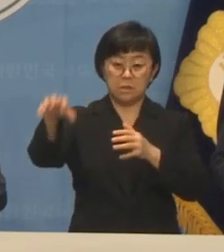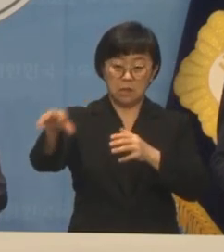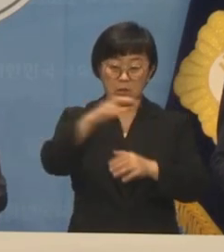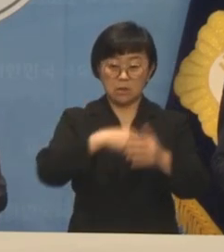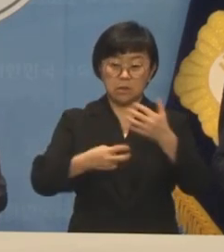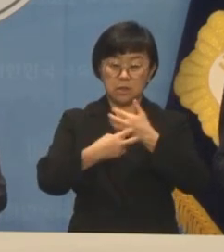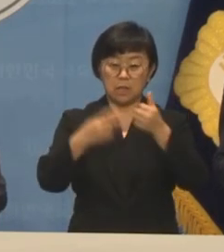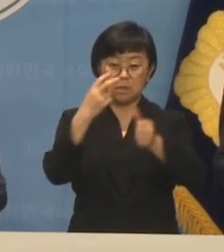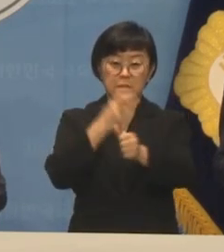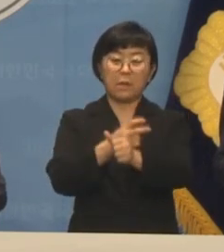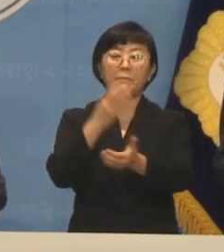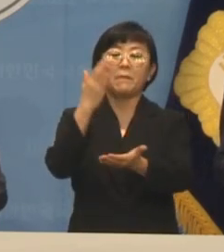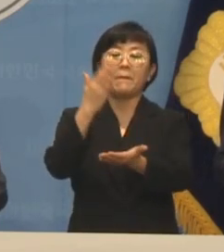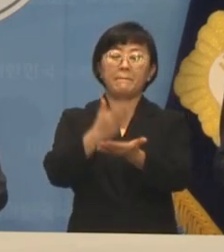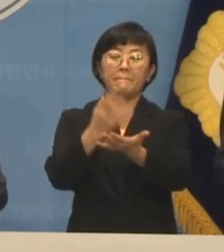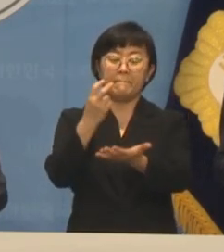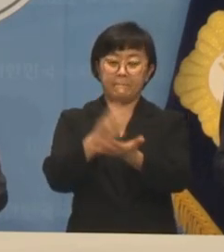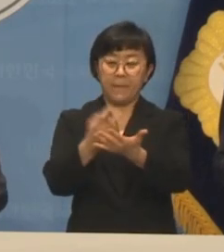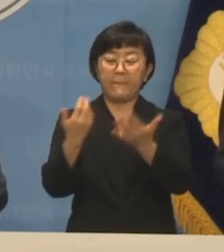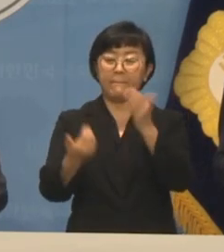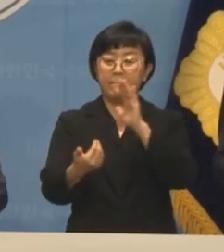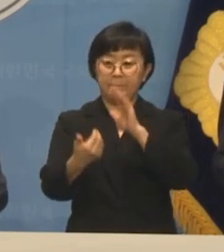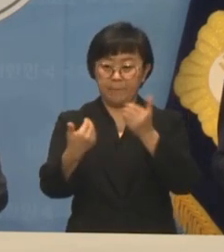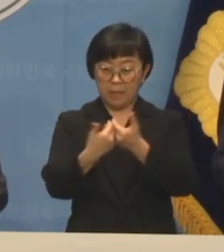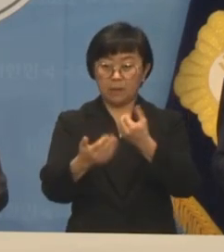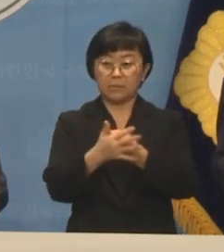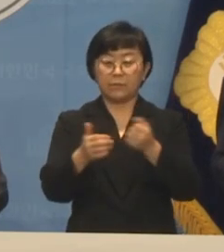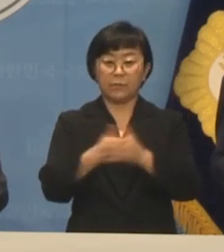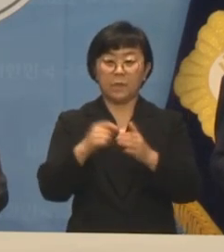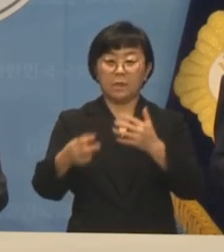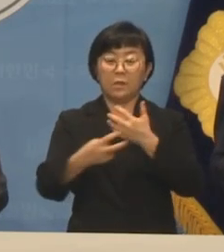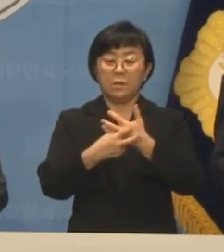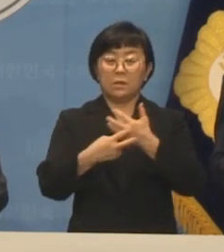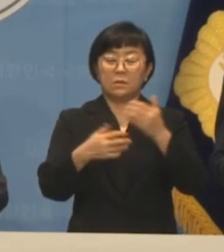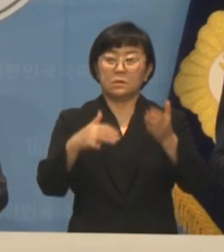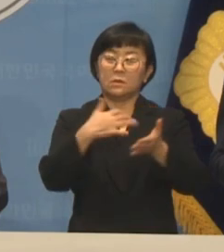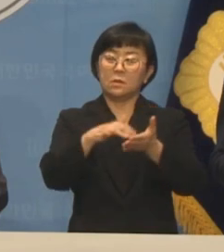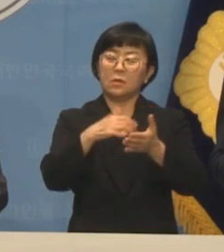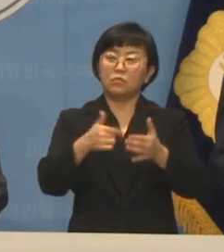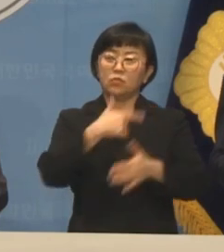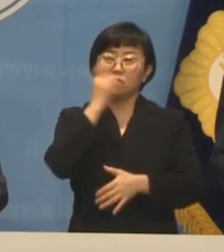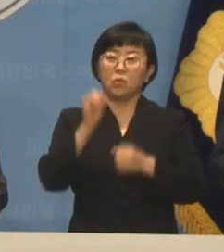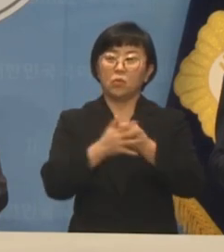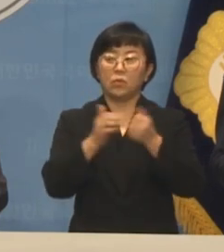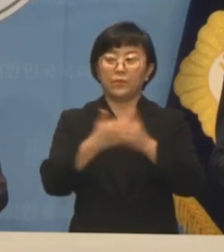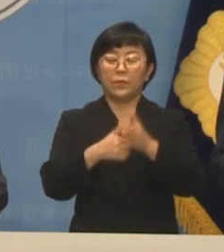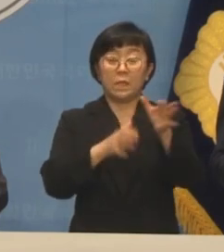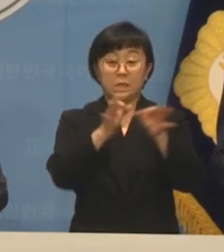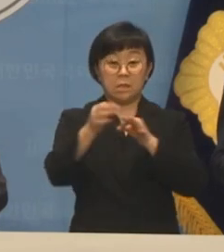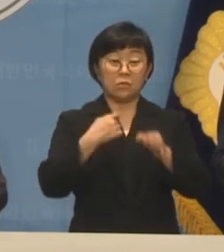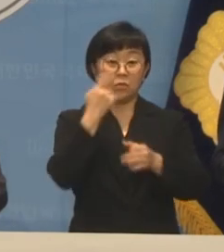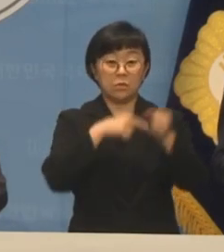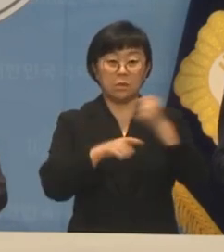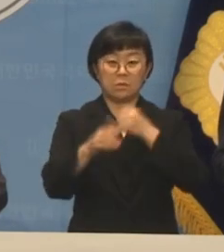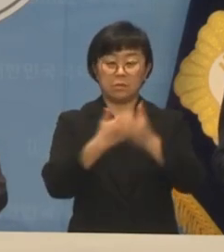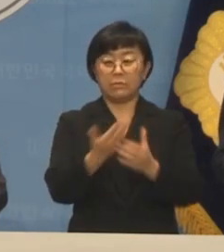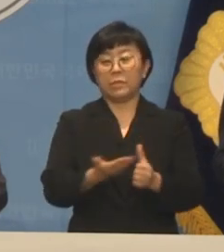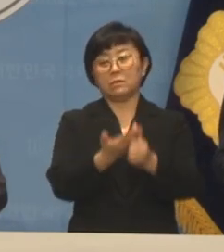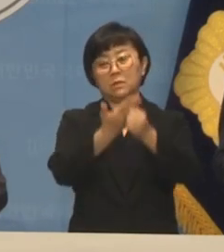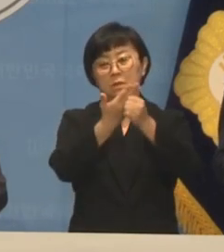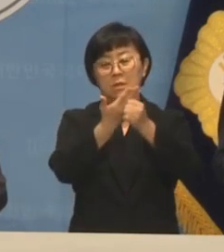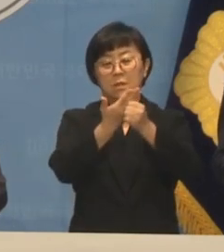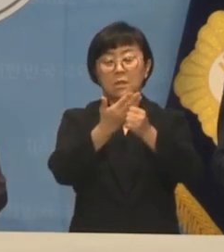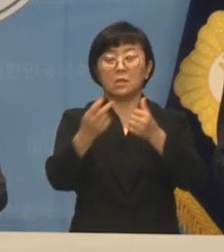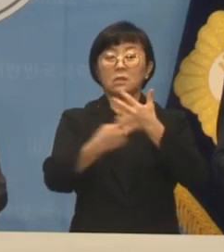유독 반대하고 있다. 현재의 의료 공백은 의사수 절대 부족과 함께 시장 논리에 의해 양성된